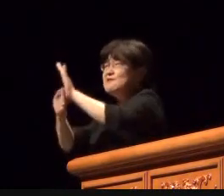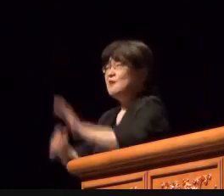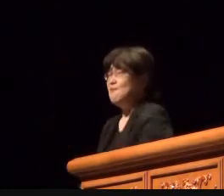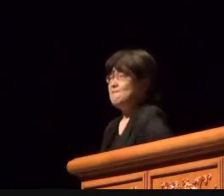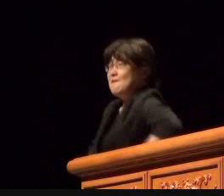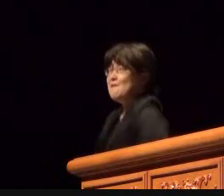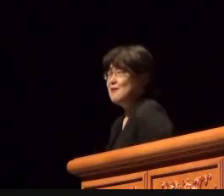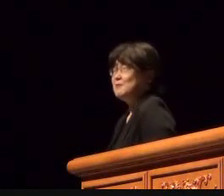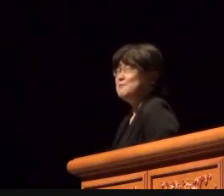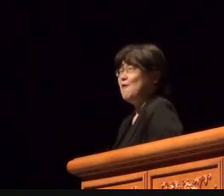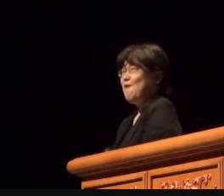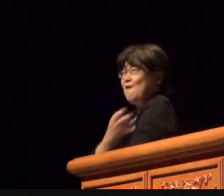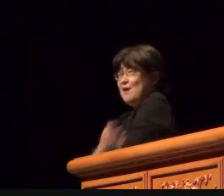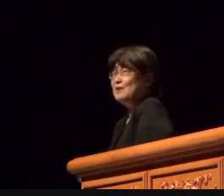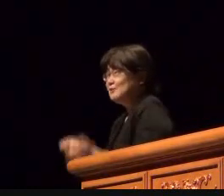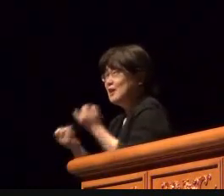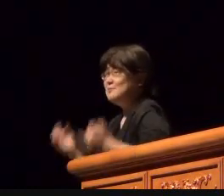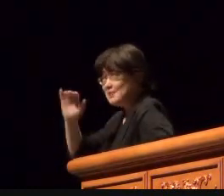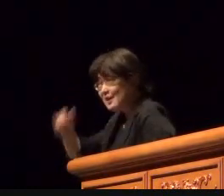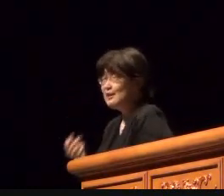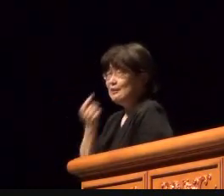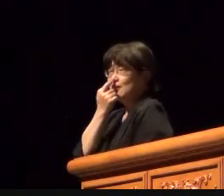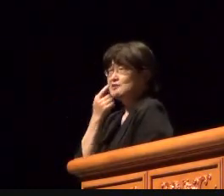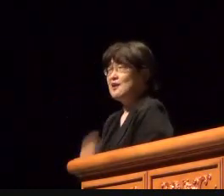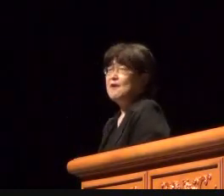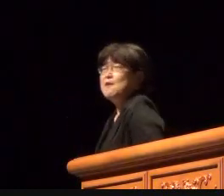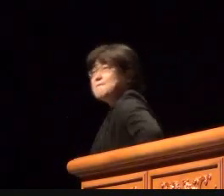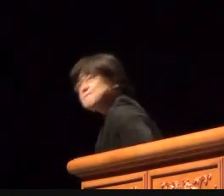のですが、落とし前つけましょうよ。